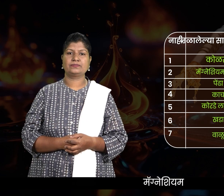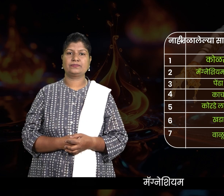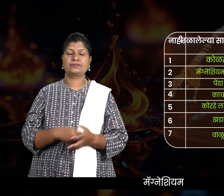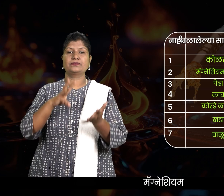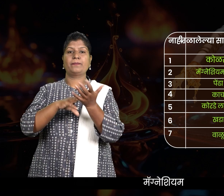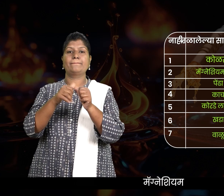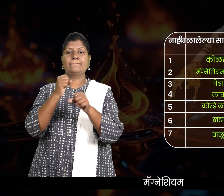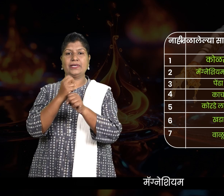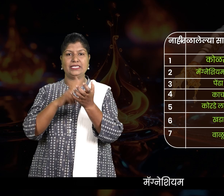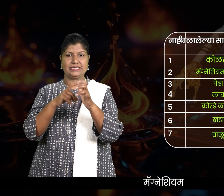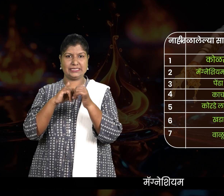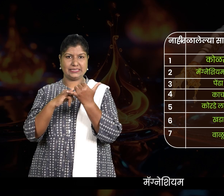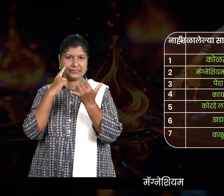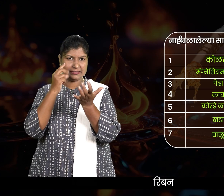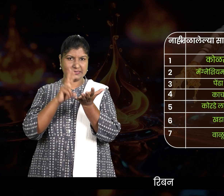मॅग्नेशियम